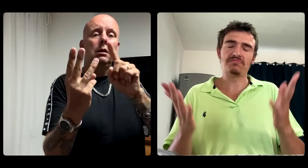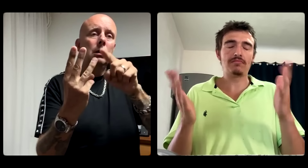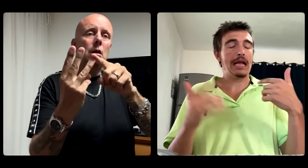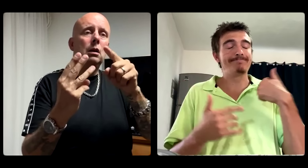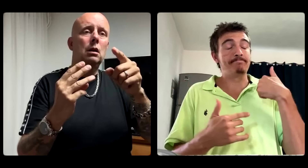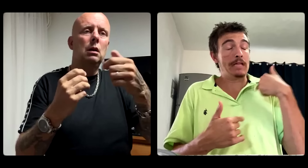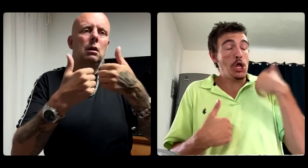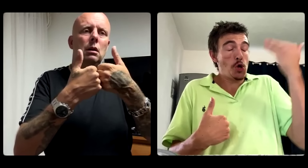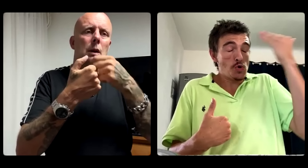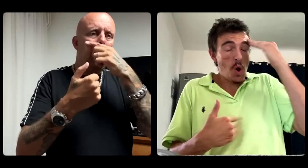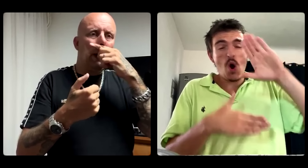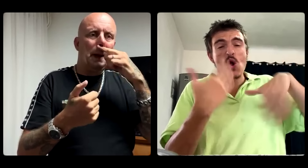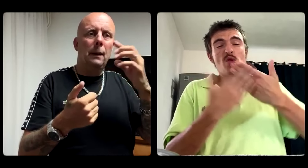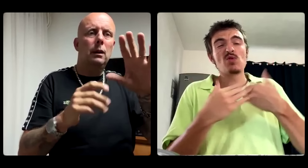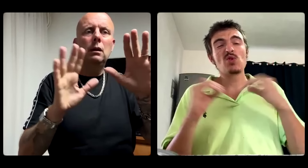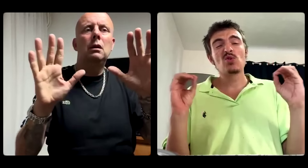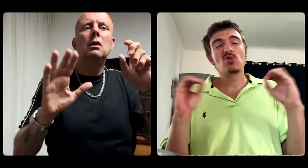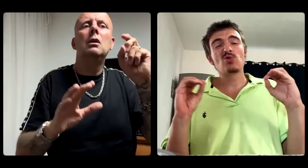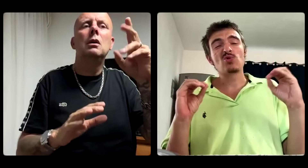Waar gaat met jou in?